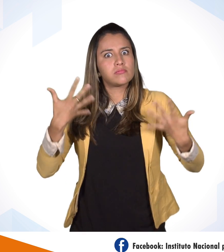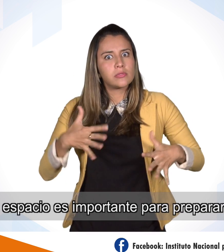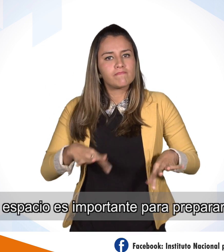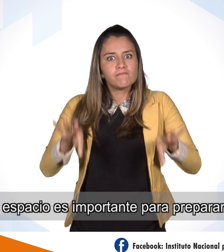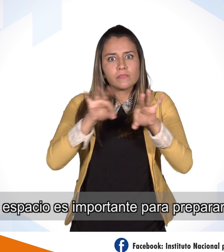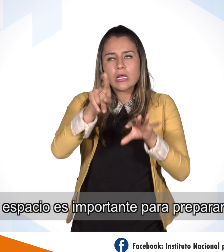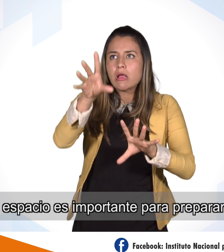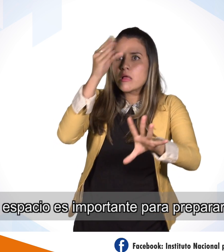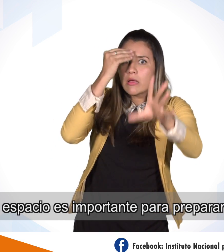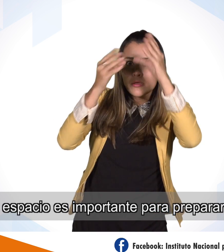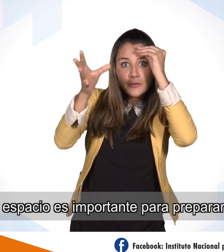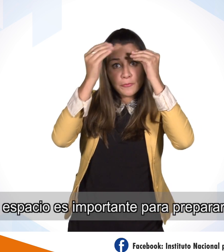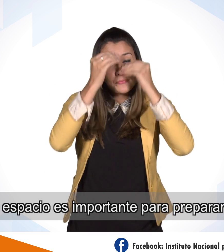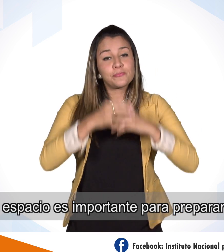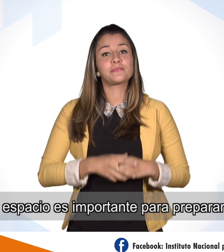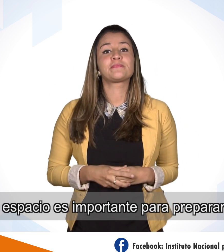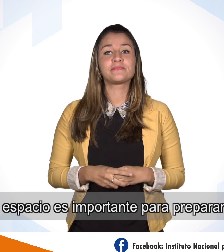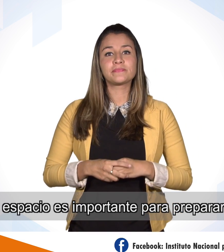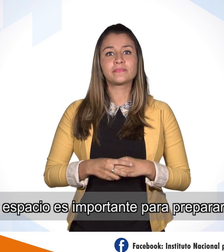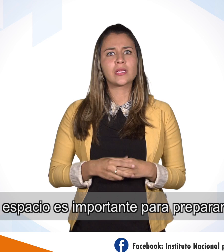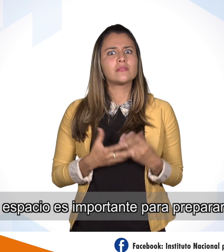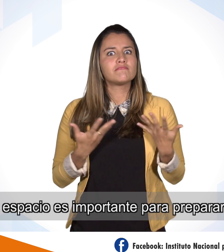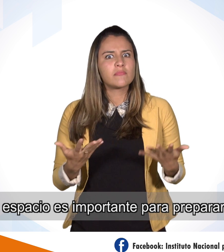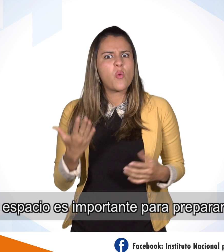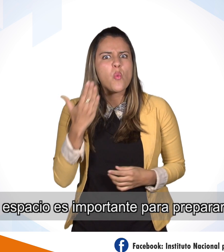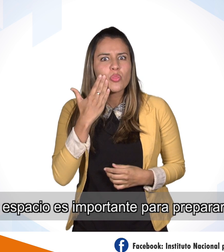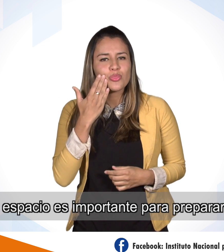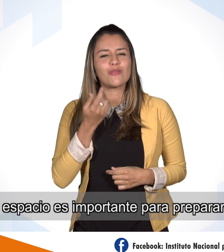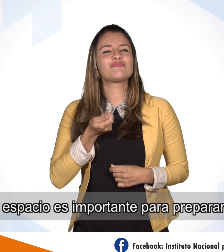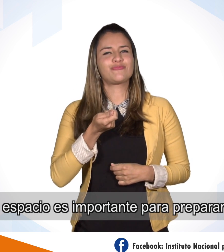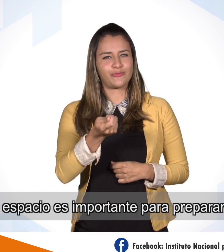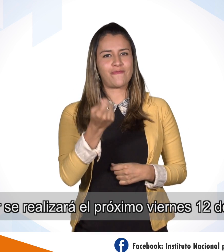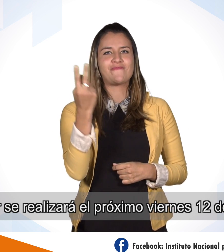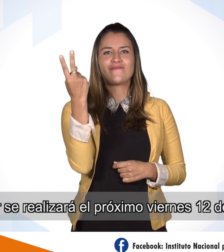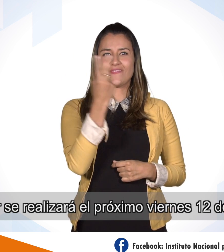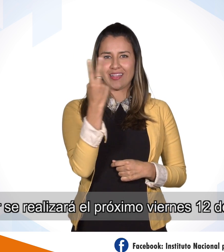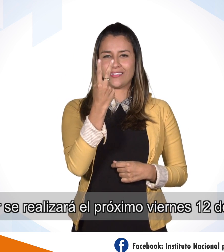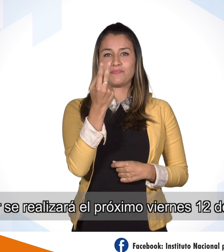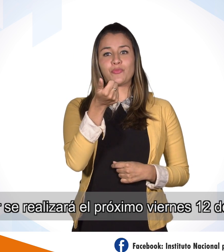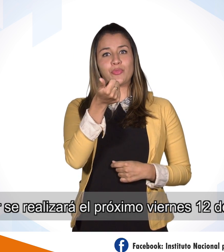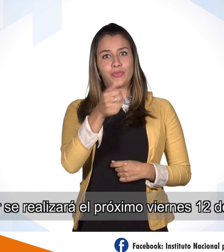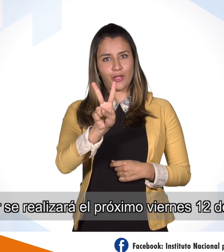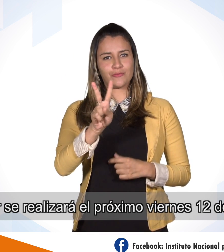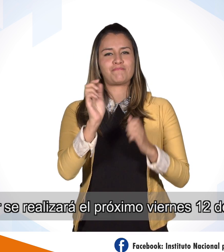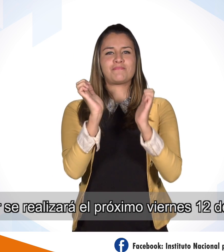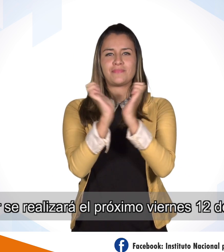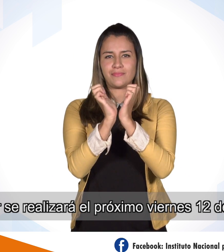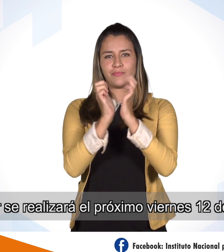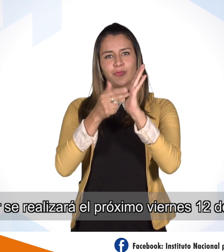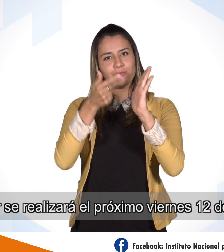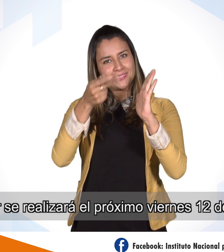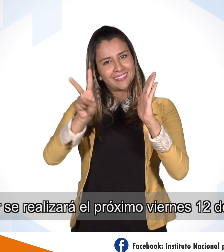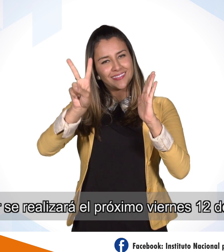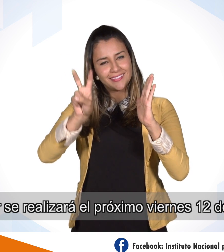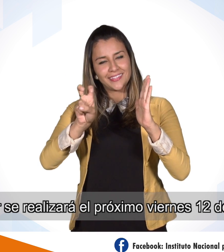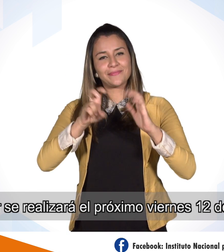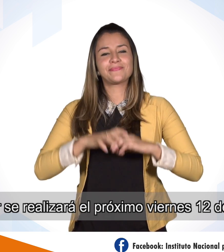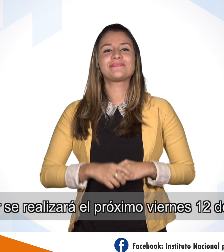Este espacio es importante para prepararnos. El taller se realizará el próximo viernes 12 de mayo